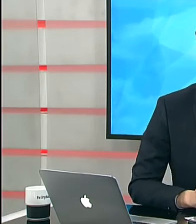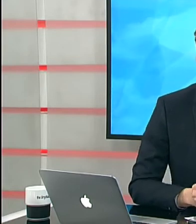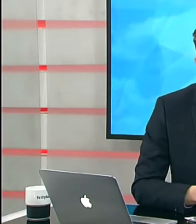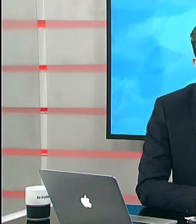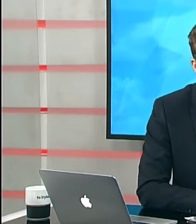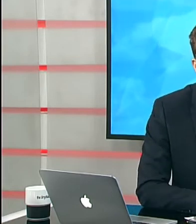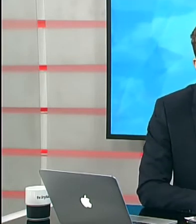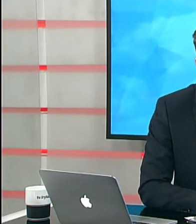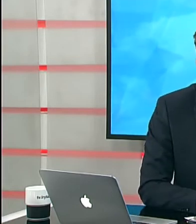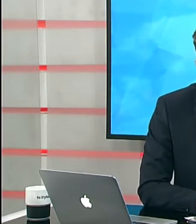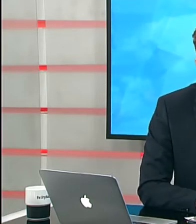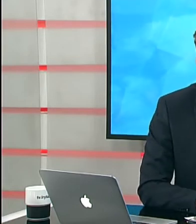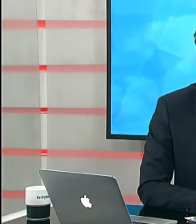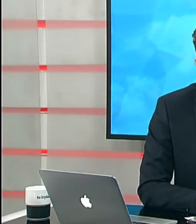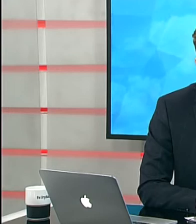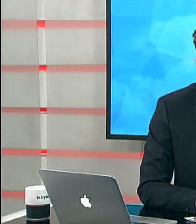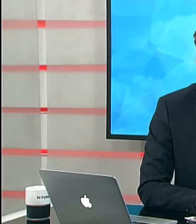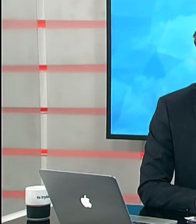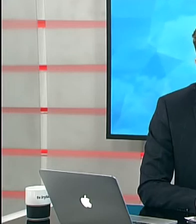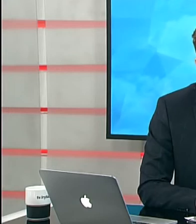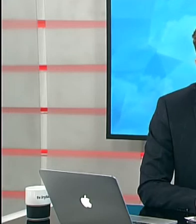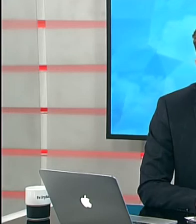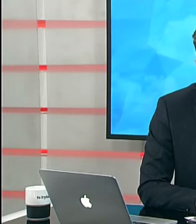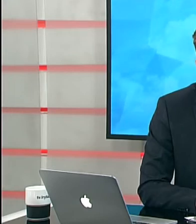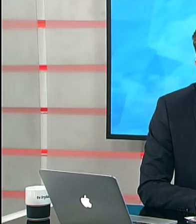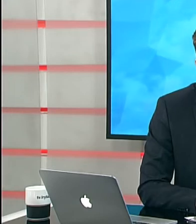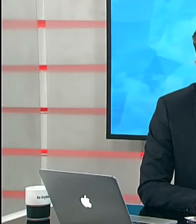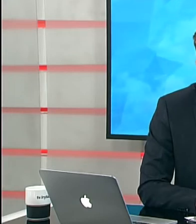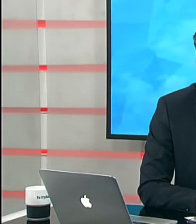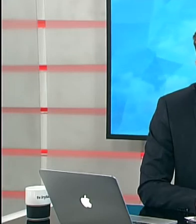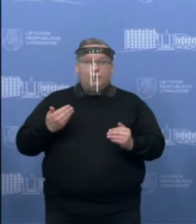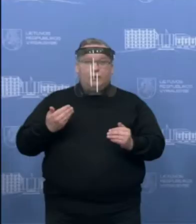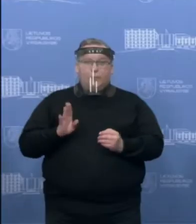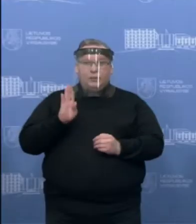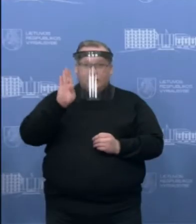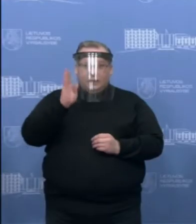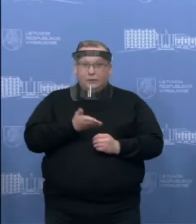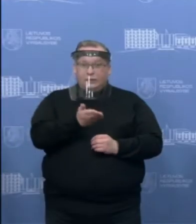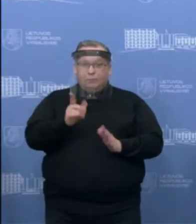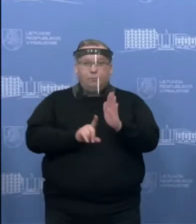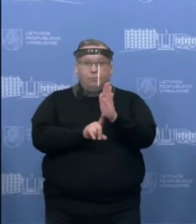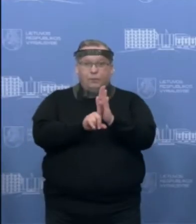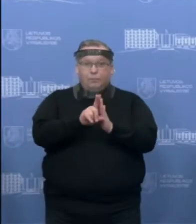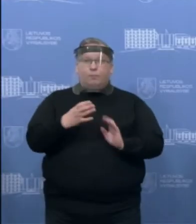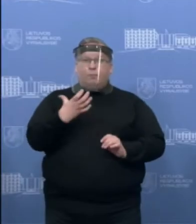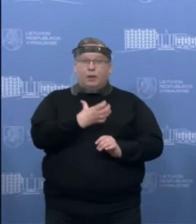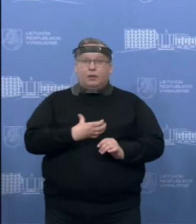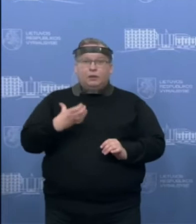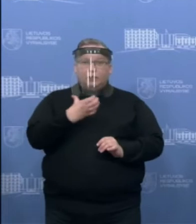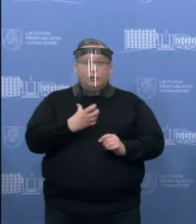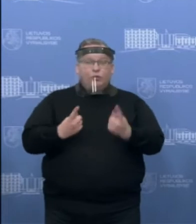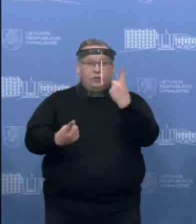su verslo atstovu Lietuvos verslo konfederacijos prezidentu Valdu Sutkumi. Pradėsiu nuo pagrindinės žinios,